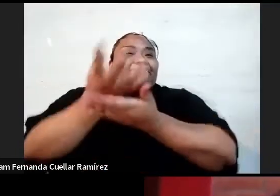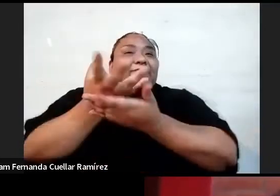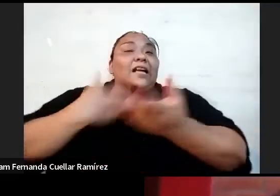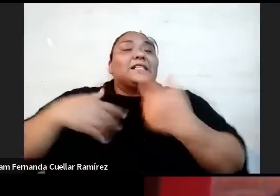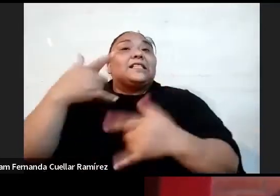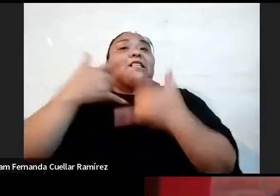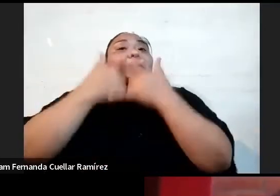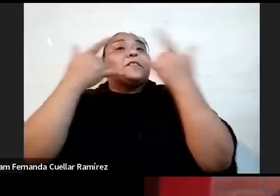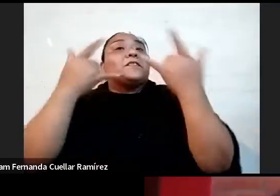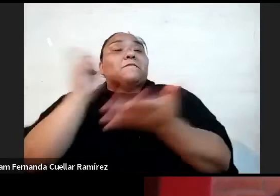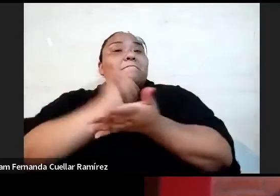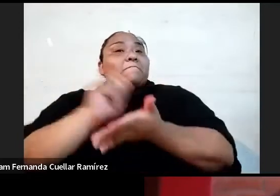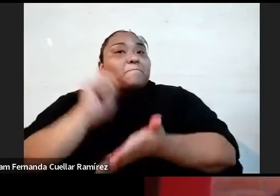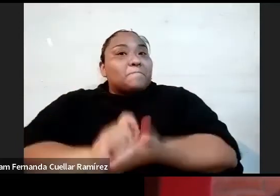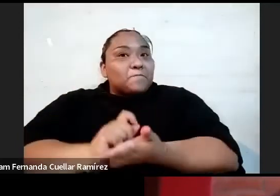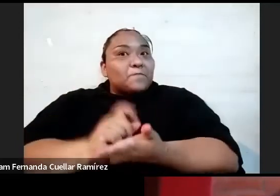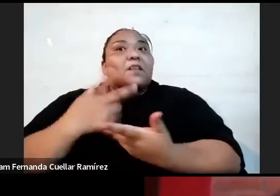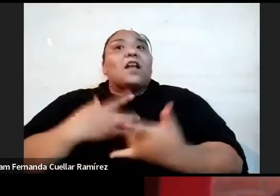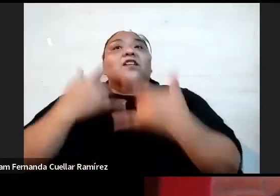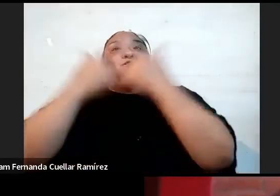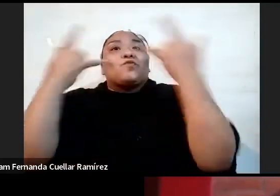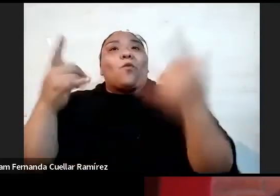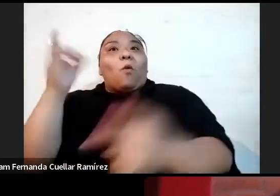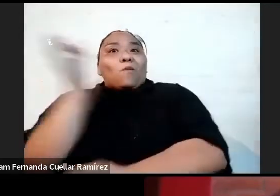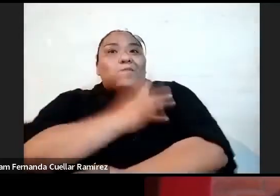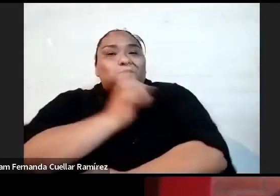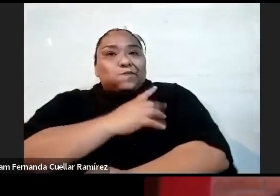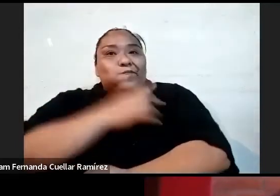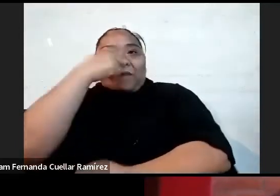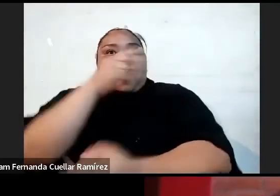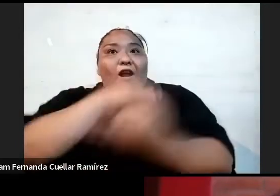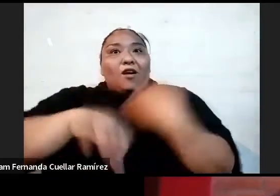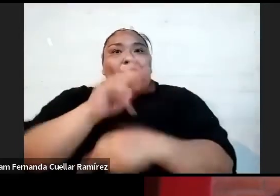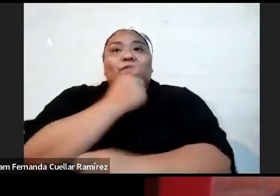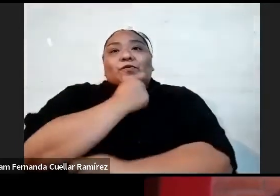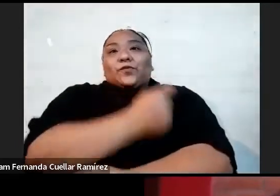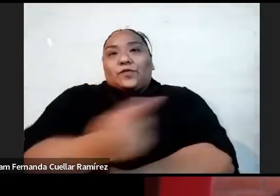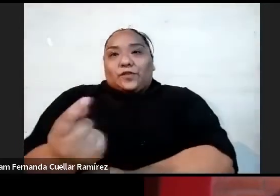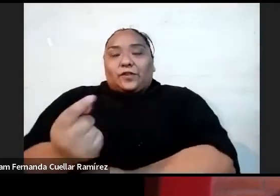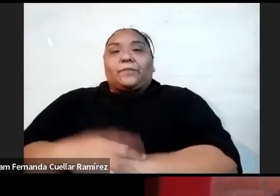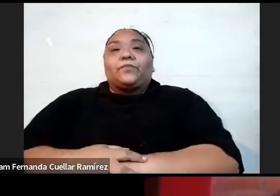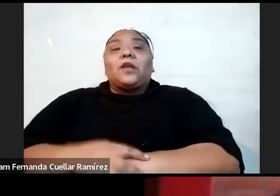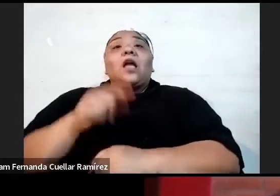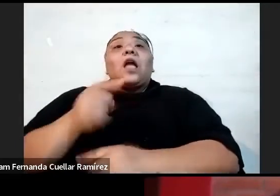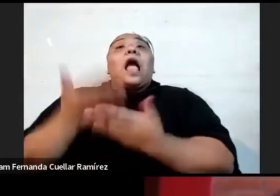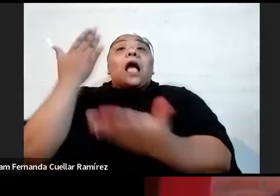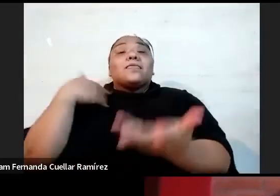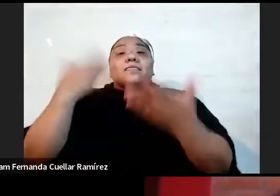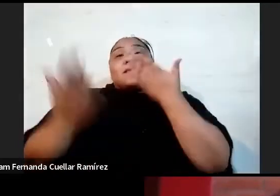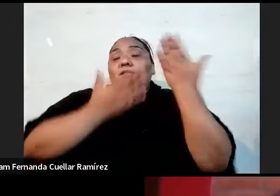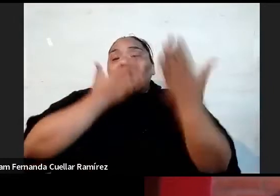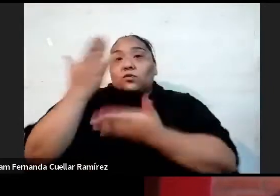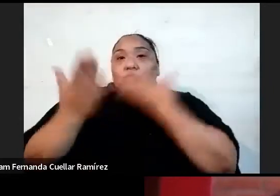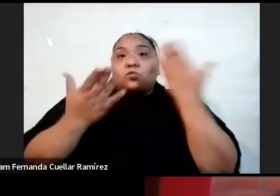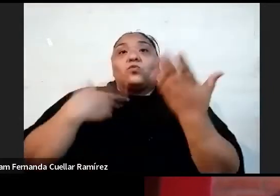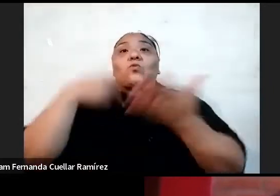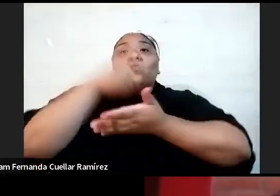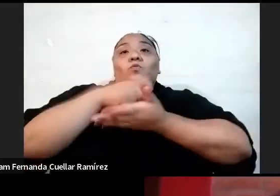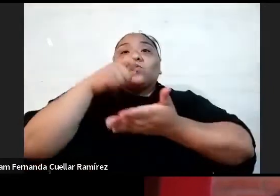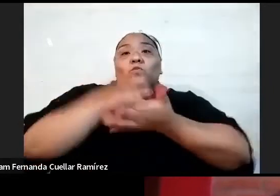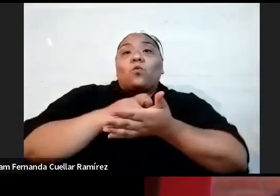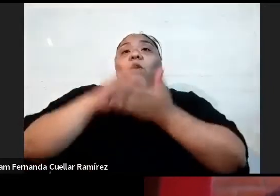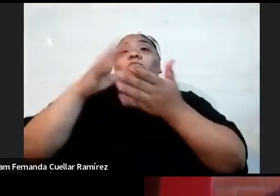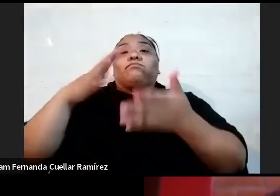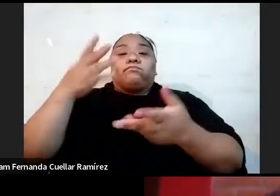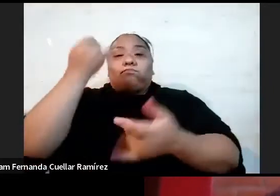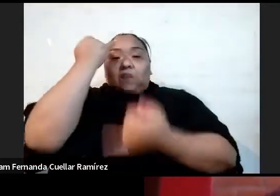para niños. Estudió creación literaria en la Escuela Mexicana de Escritores y en el Centro de Creación